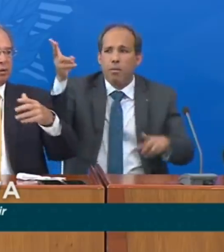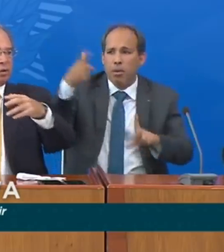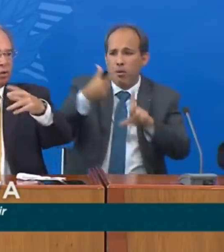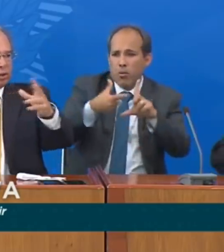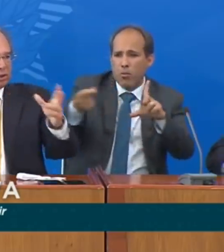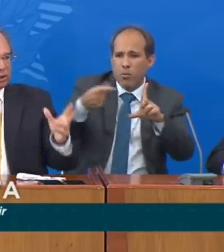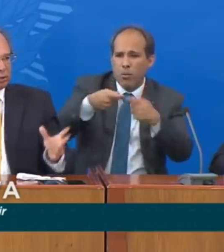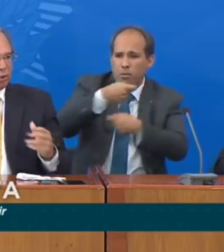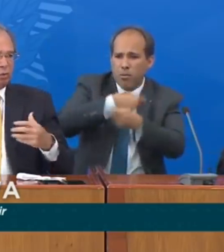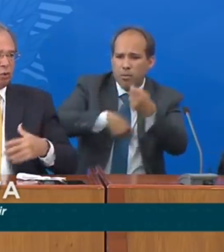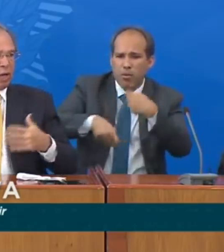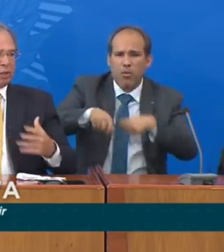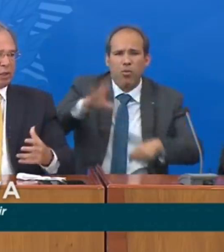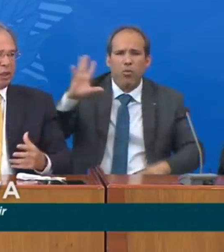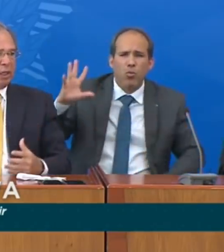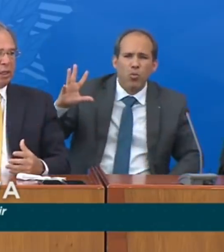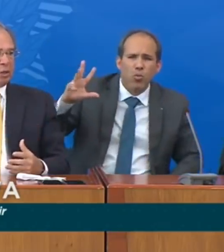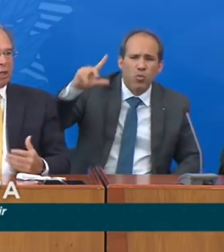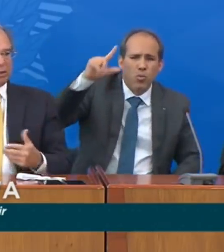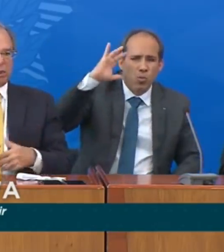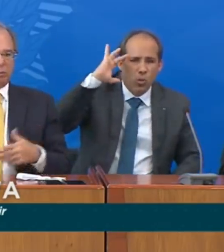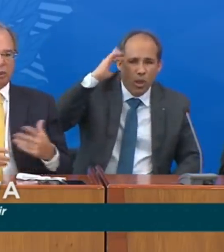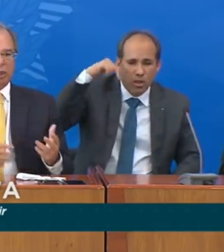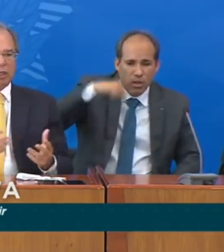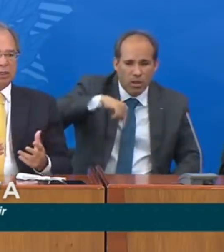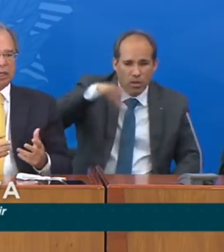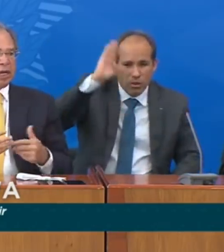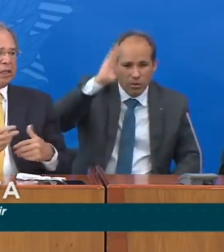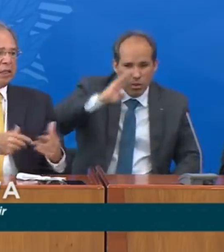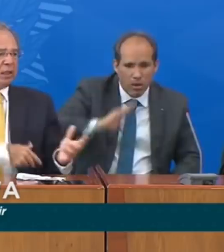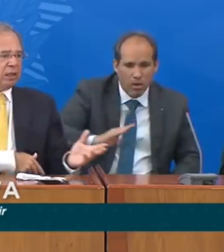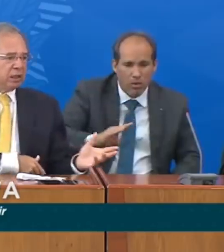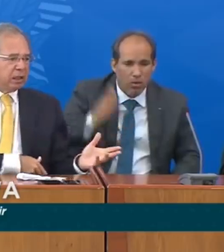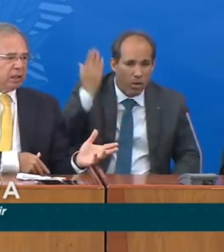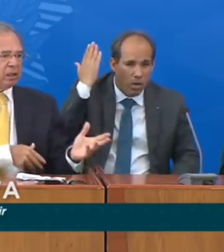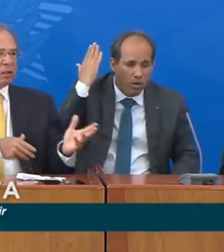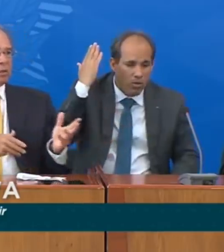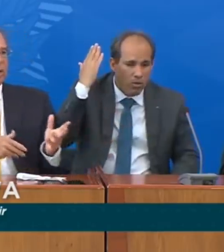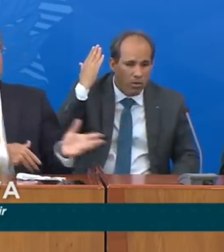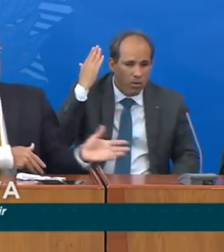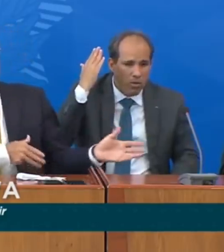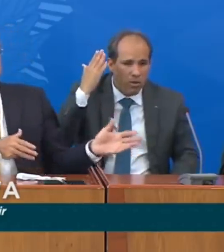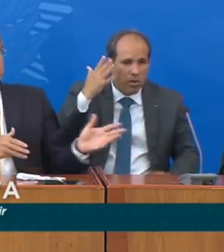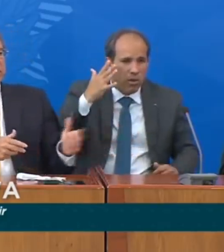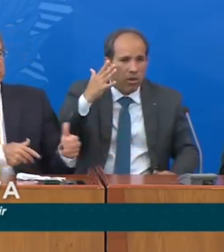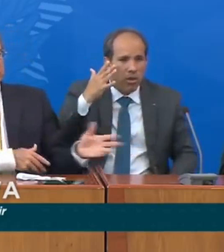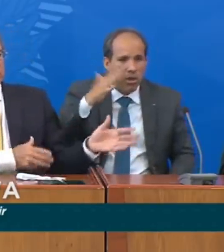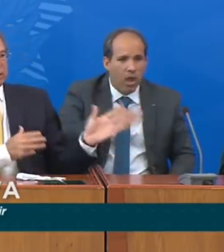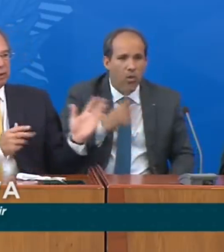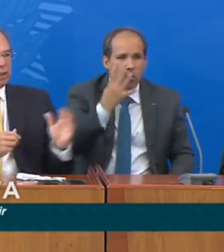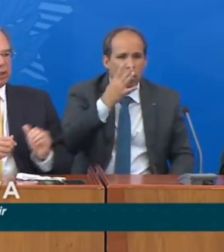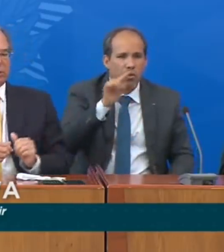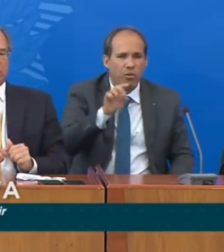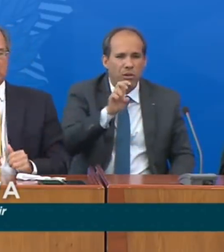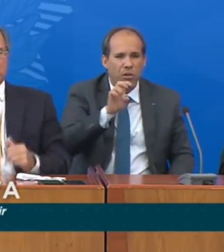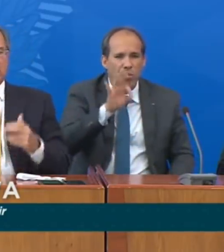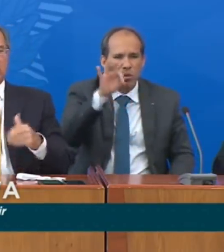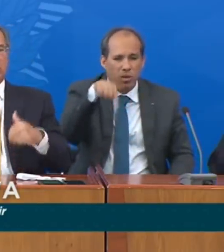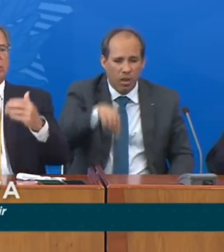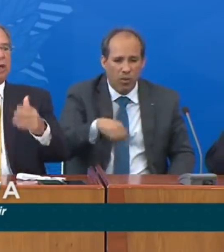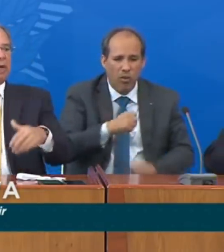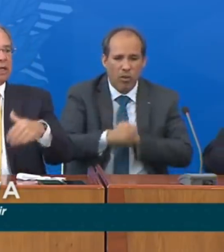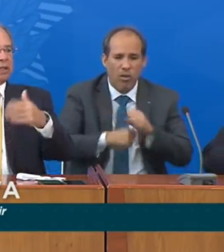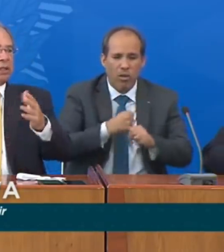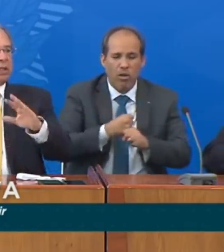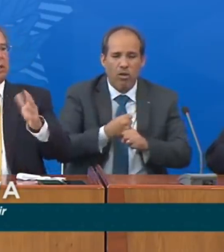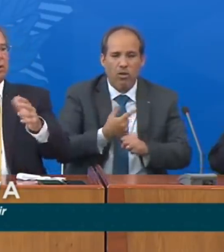Federal, são todos, todo mundo acha que o Brasil, depois de cair 4,5% esse ano, 4,3% esse ano, o ano que